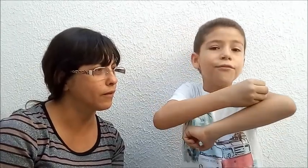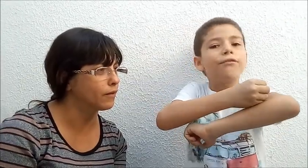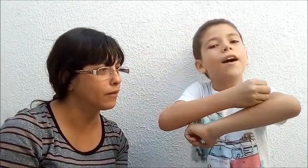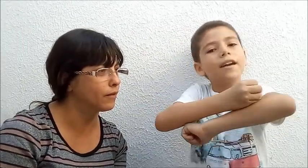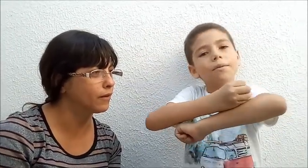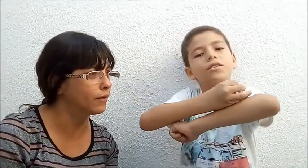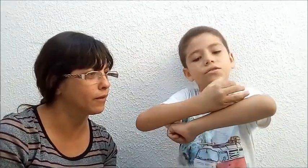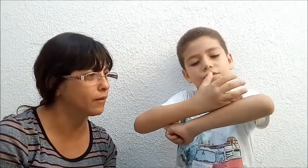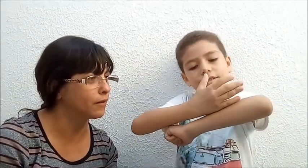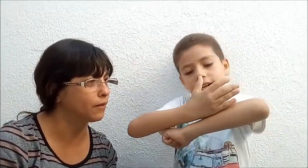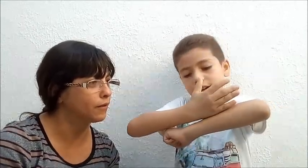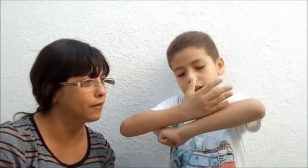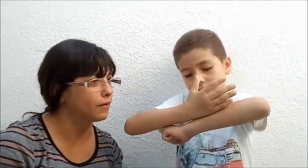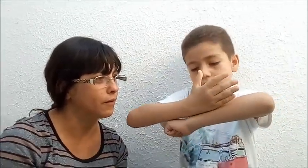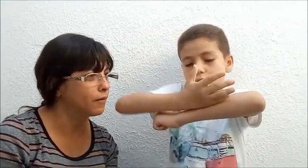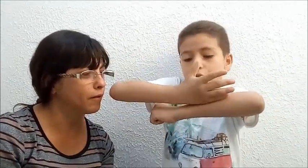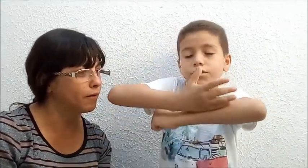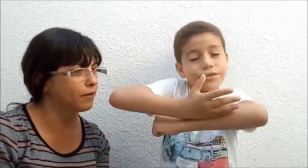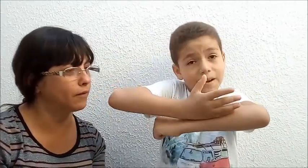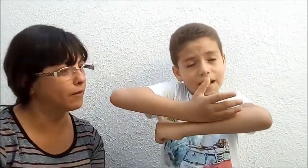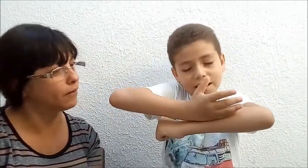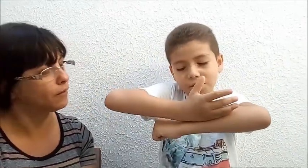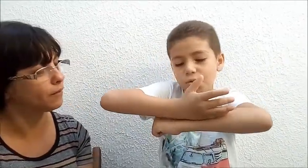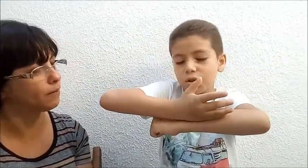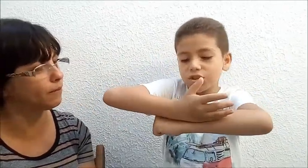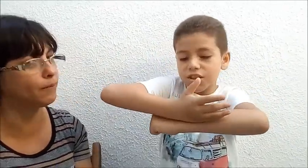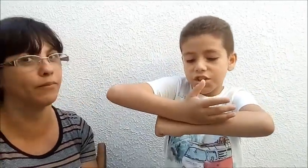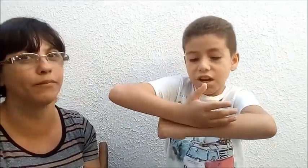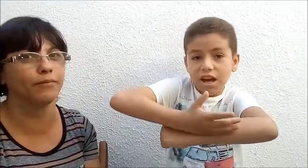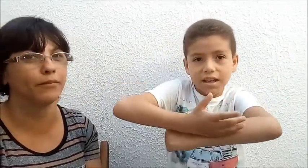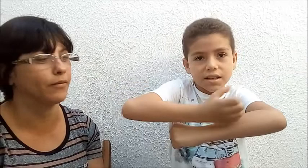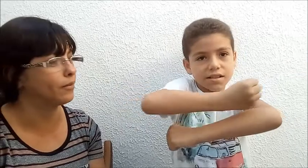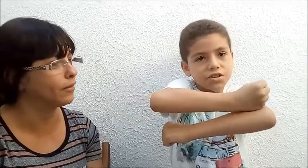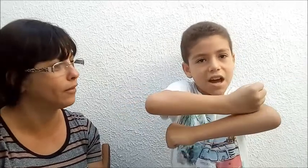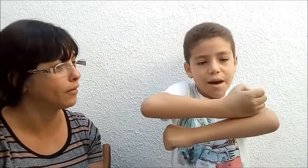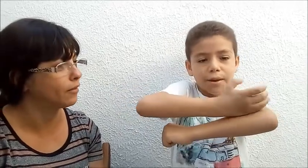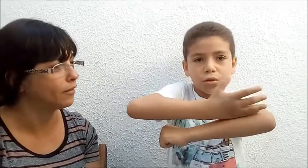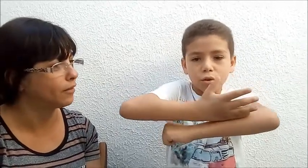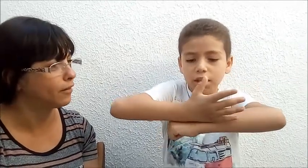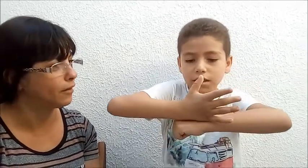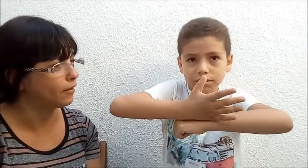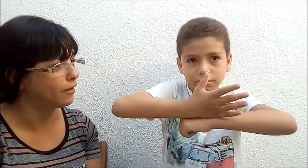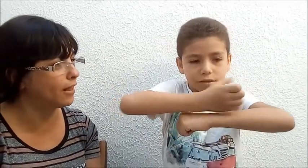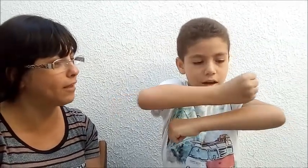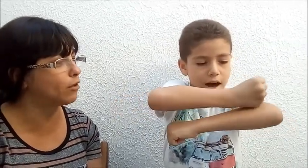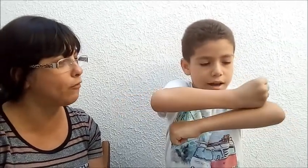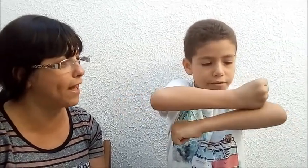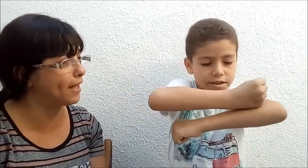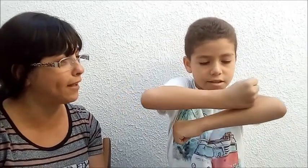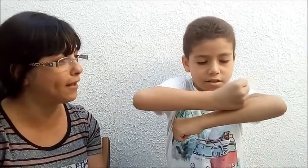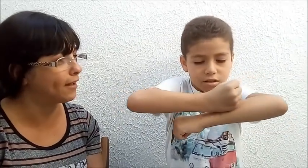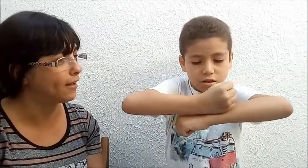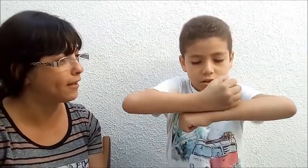abrindo devagar, devagarinho, quando você chegar aqui, você já abre toda. Certo, não vai. faz assim, ó,